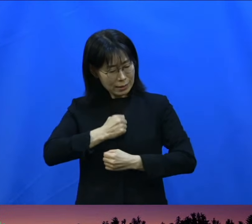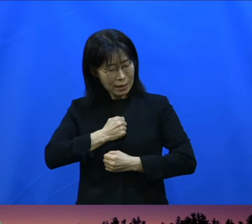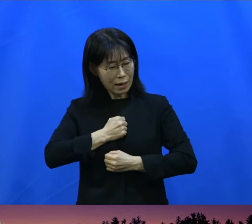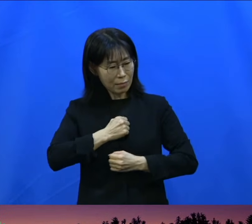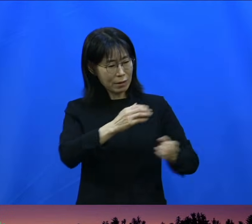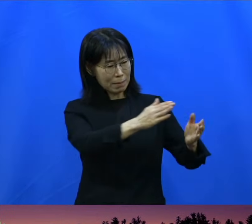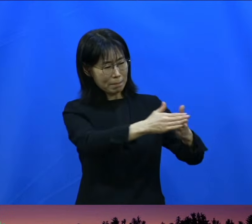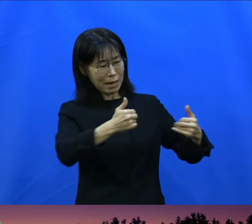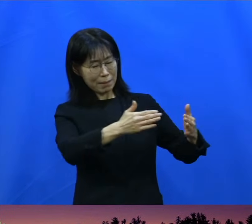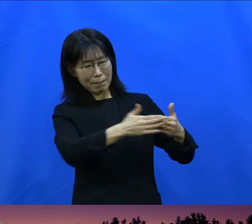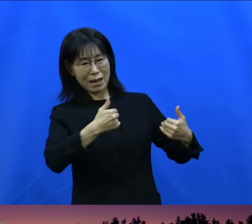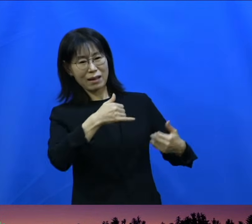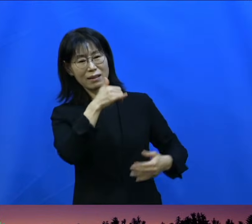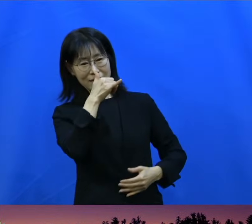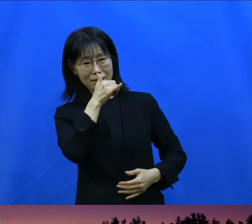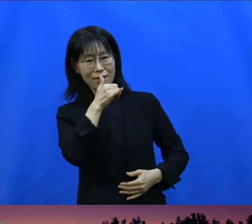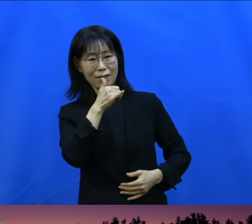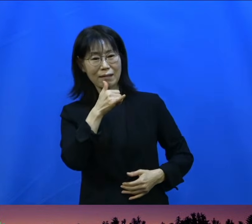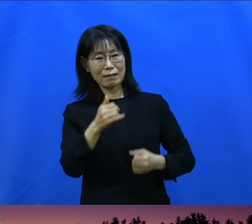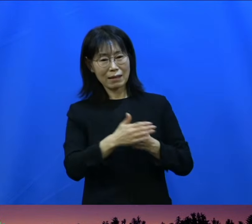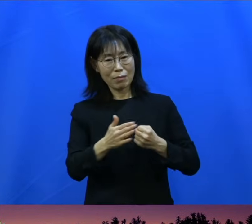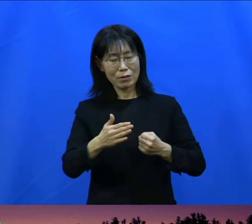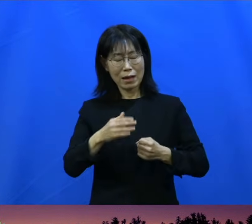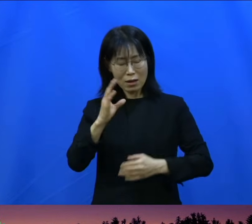아무도 환영하지 않아요.